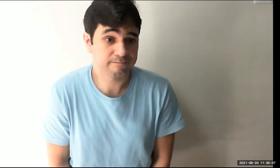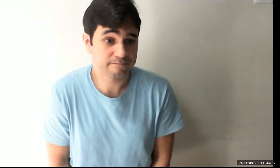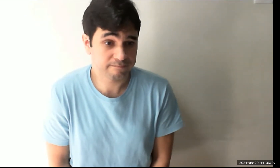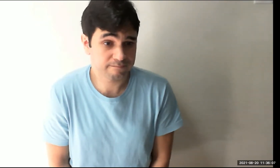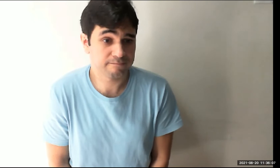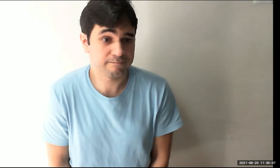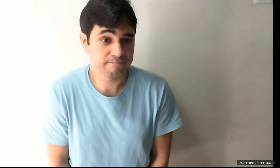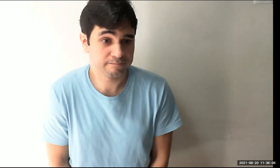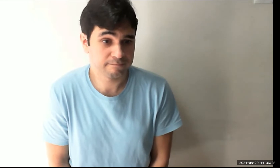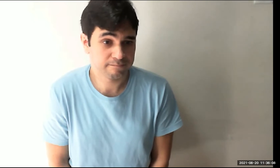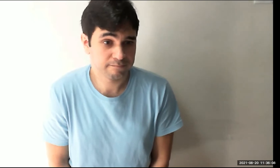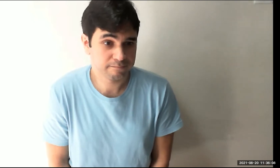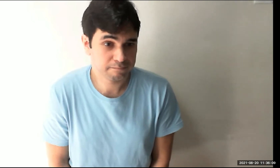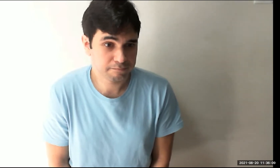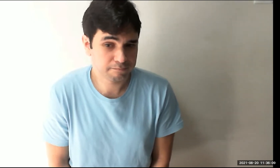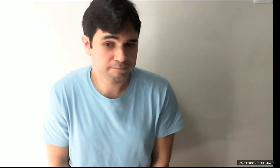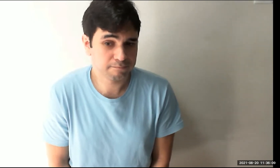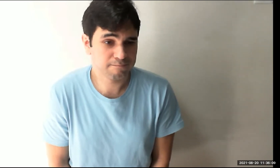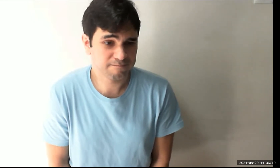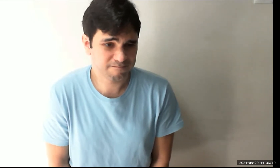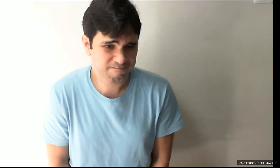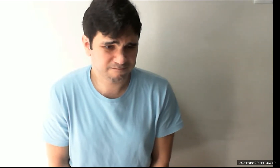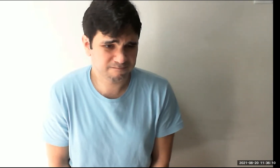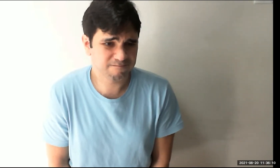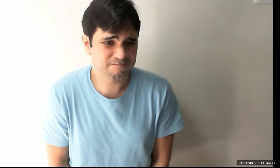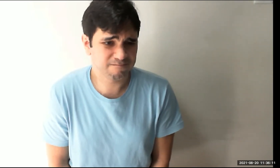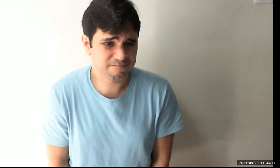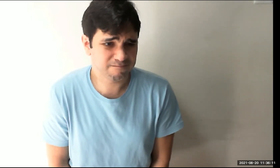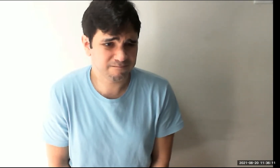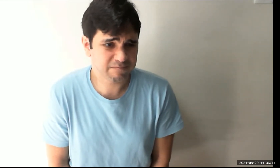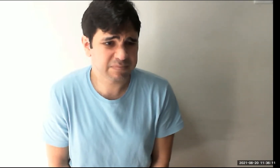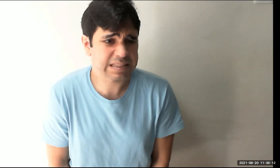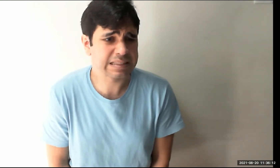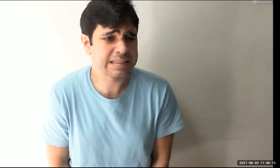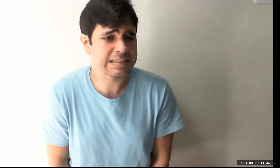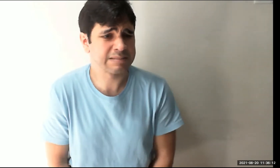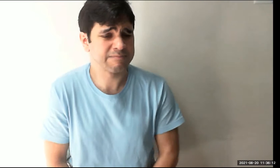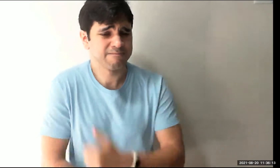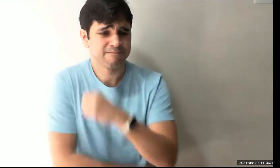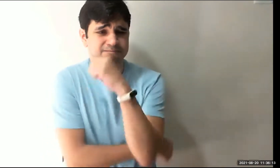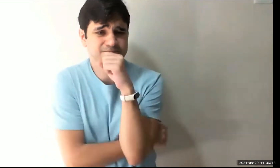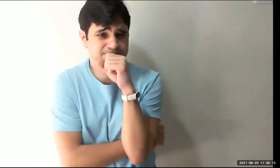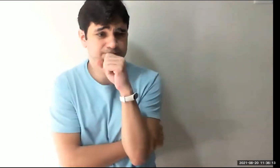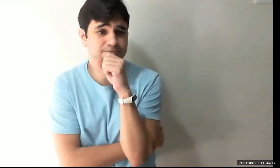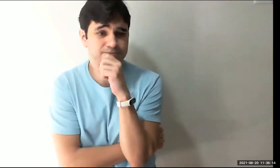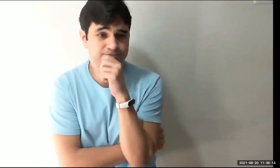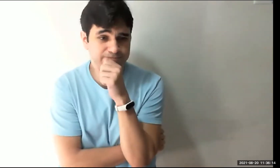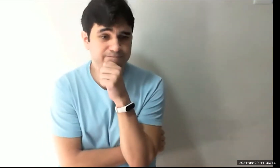Que antigamente tinha muito estudo interessado, hoje em dia, por uma questão de tecnologia, de facilidade de comunicação, o estudo não frequenta mais esse espaço